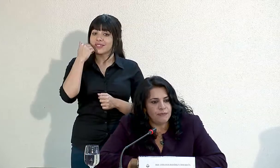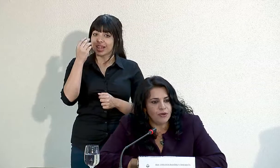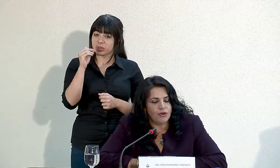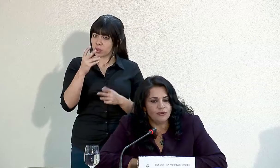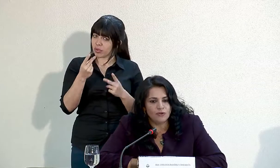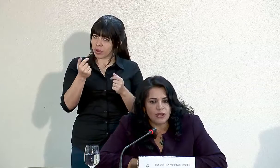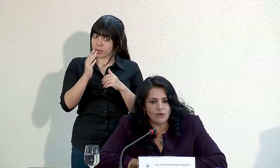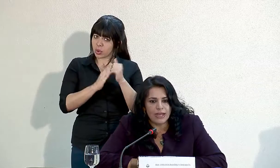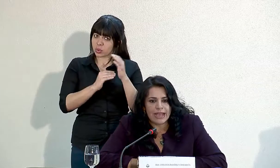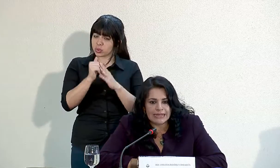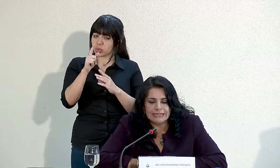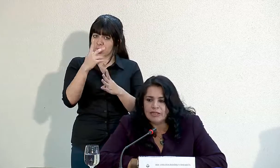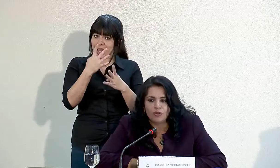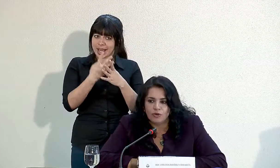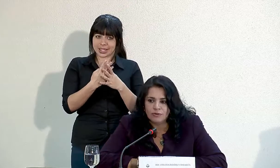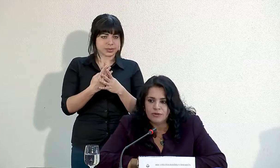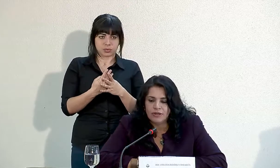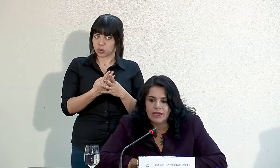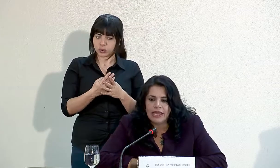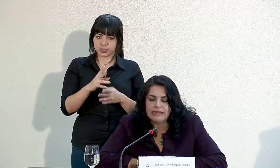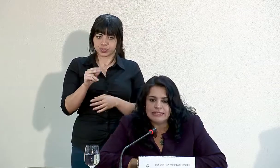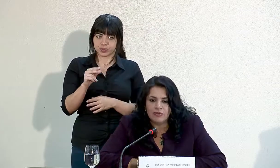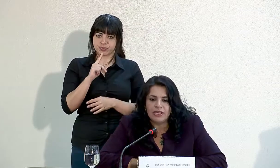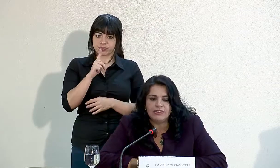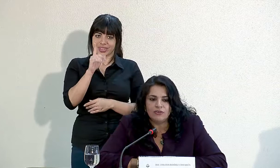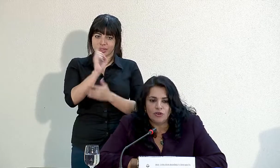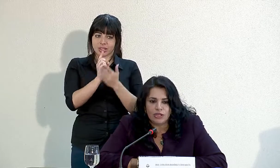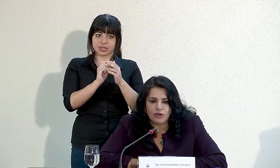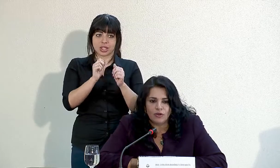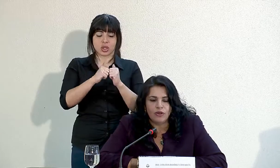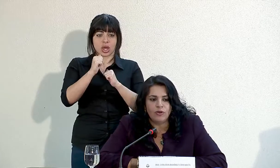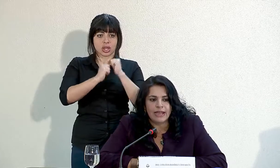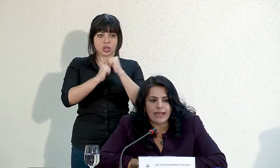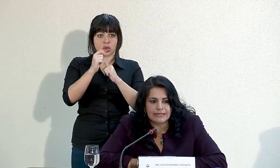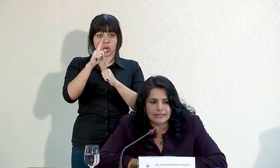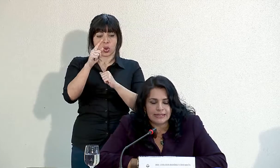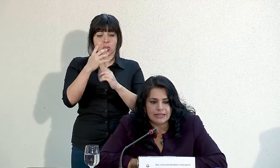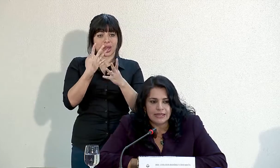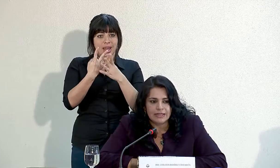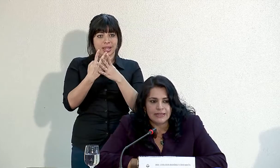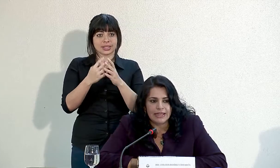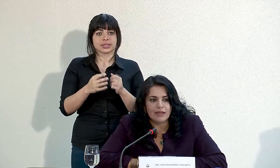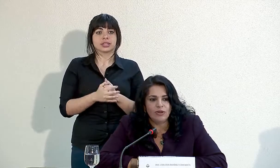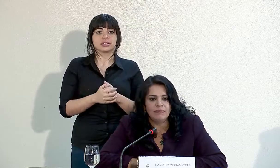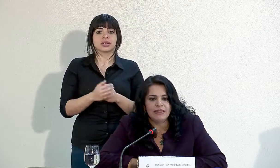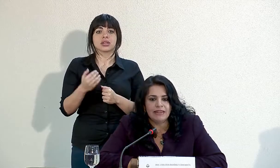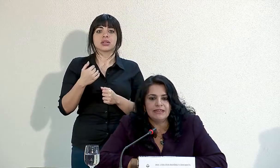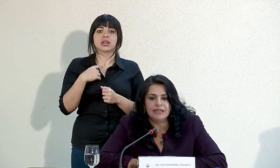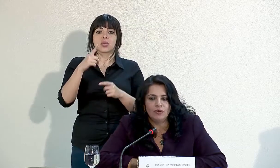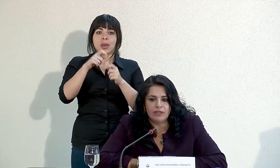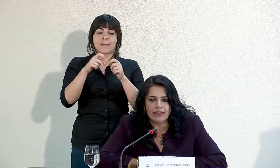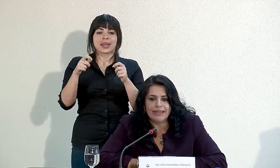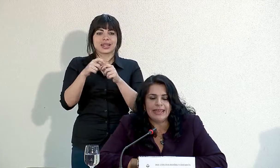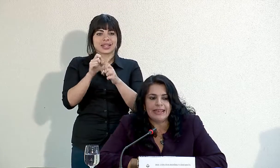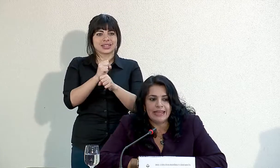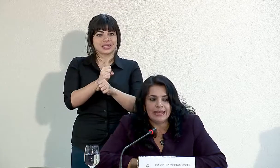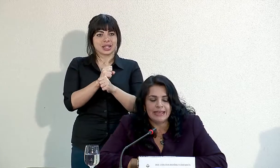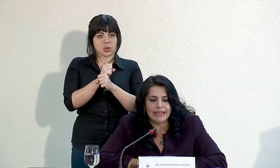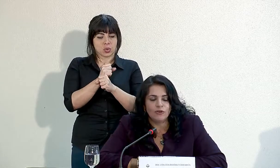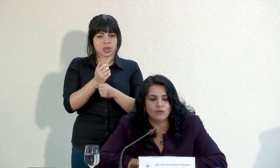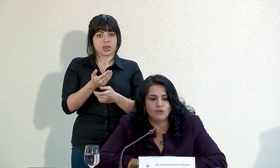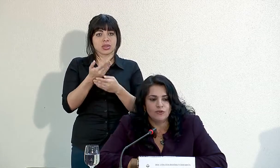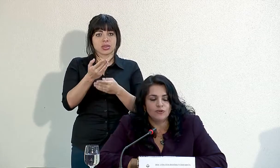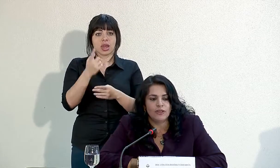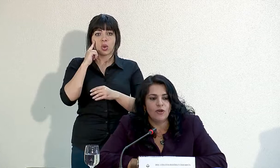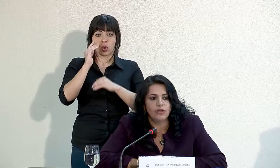o es rápido construir una cárcel? No. El diseño arquitectónico de una cárcel tiene unas medidas de seguridad que generan